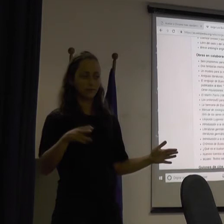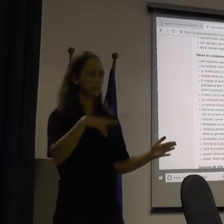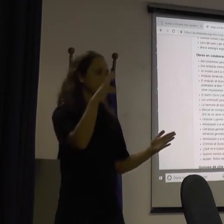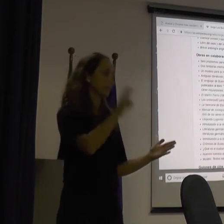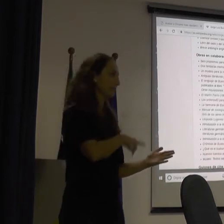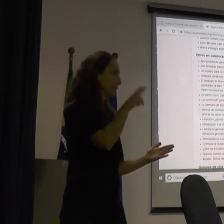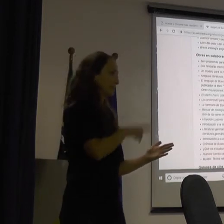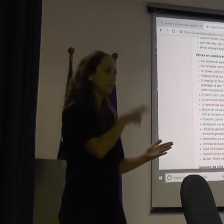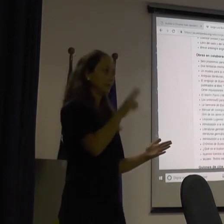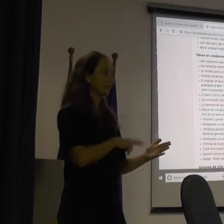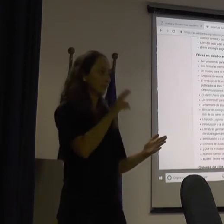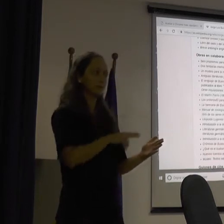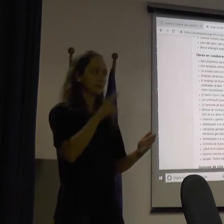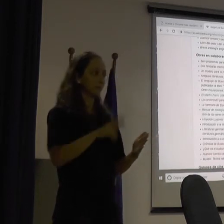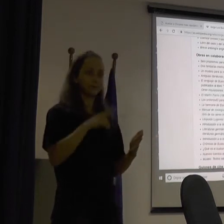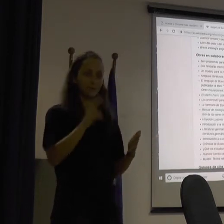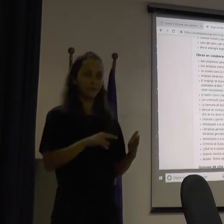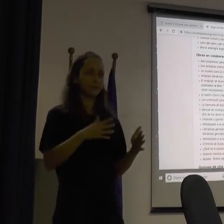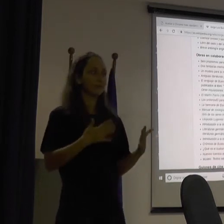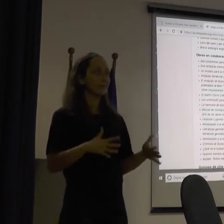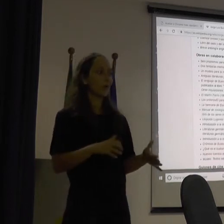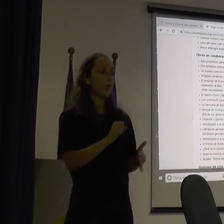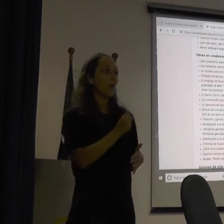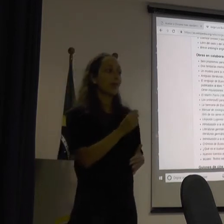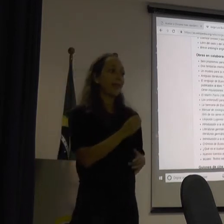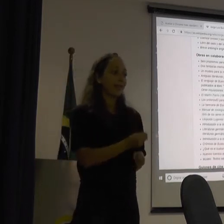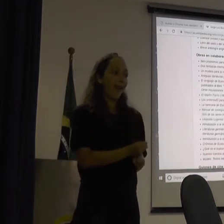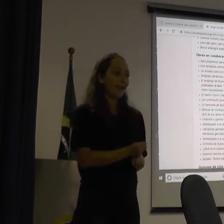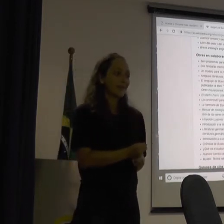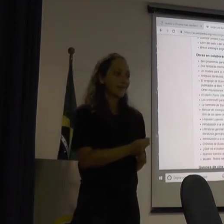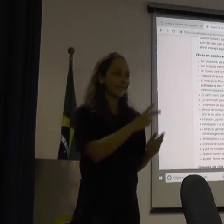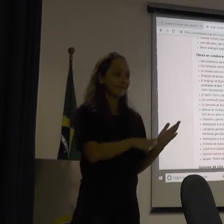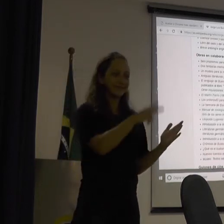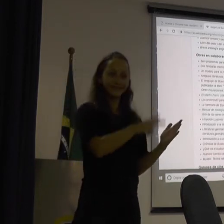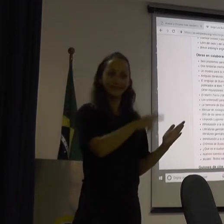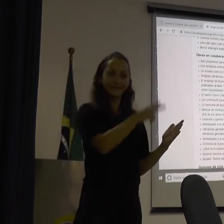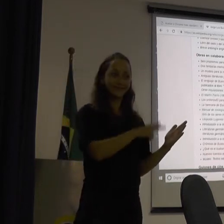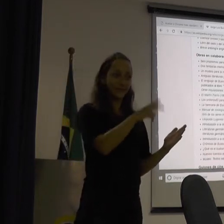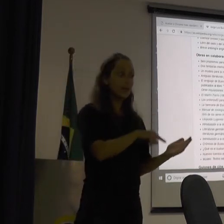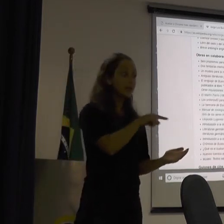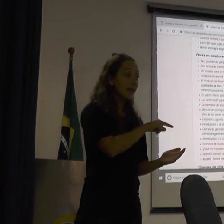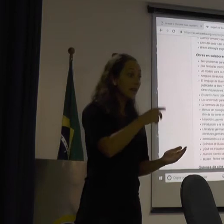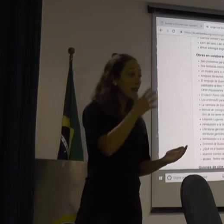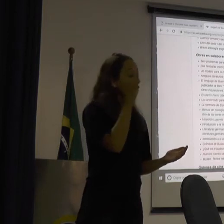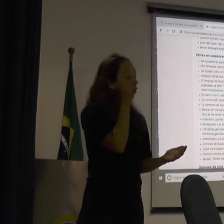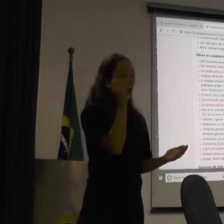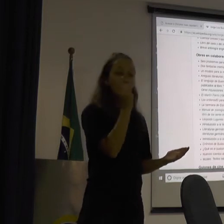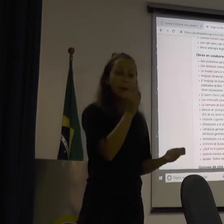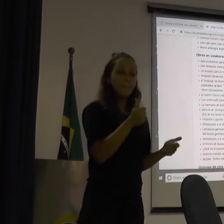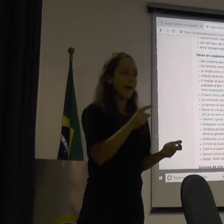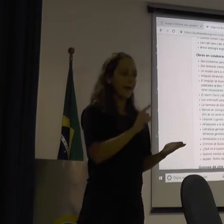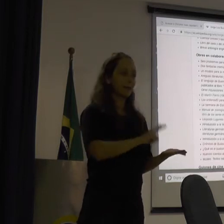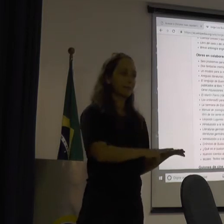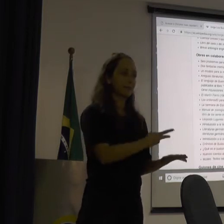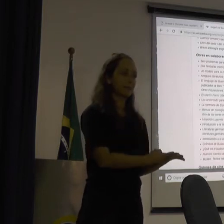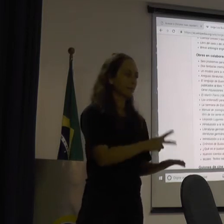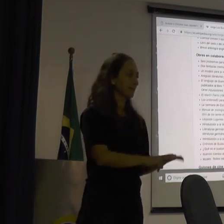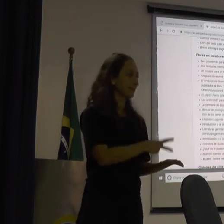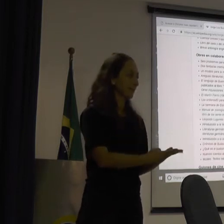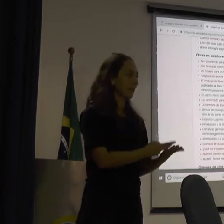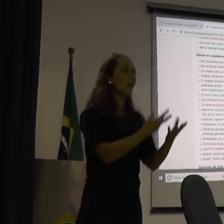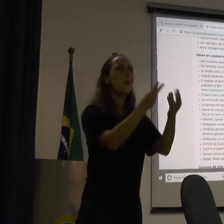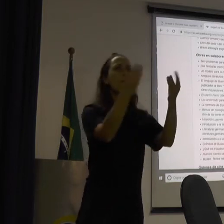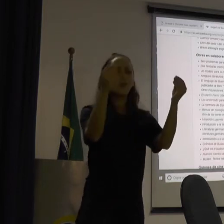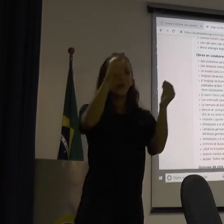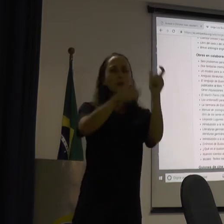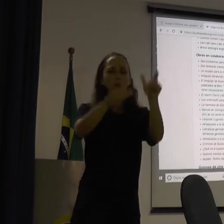Ele tem praticamente 80 anos de leitura e ele era insone, como o Mário de Andrade, como muitos escritores,